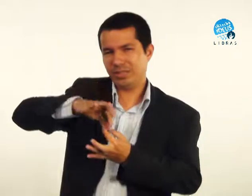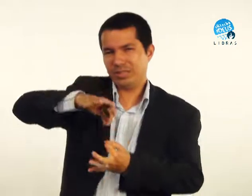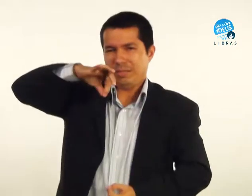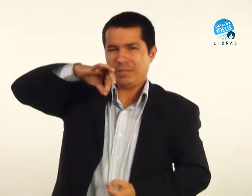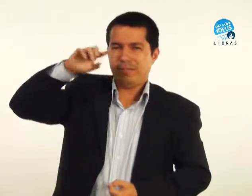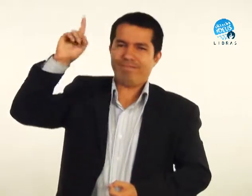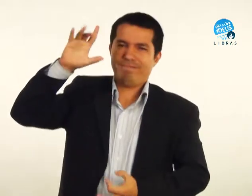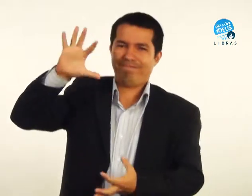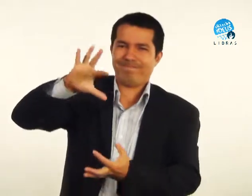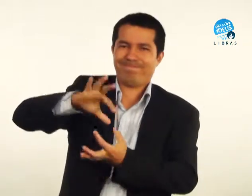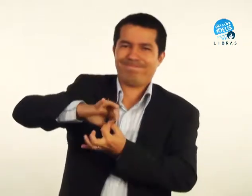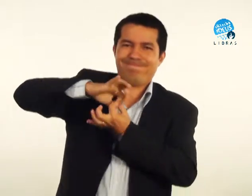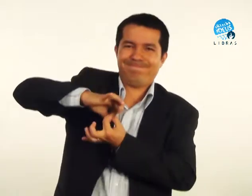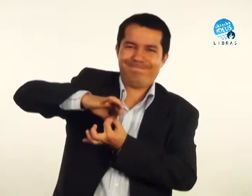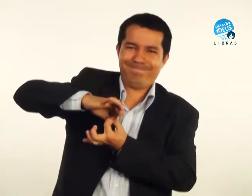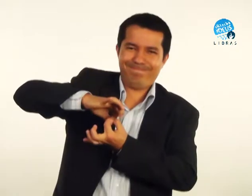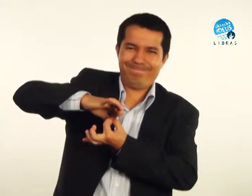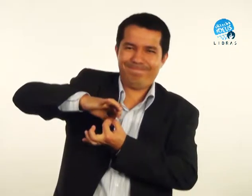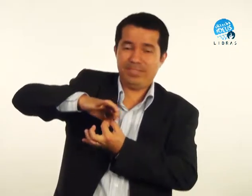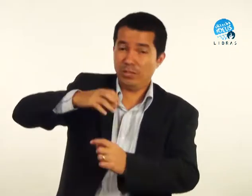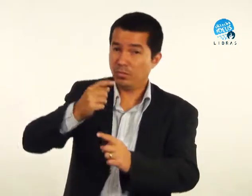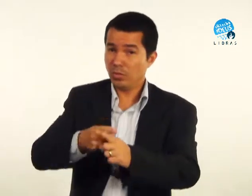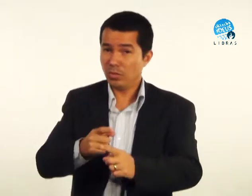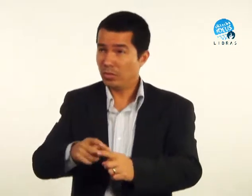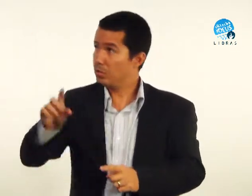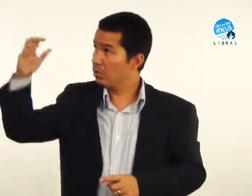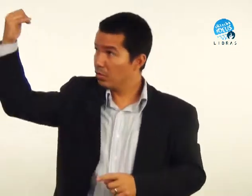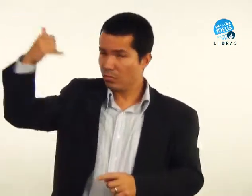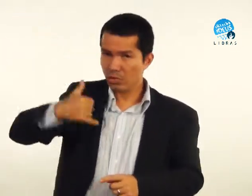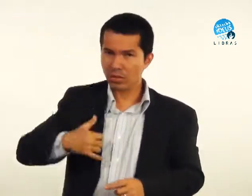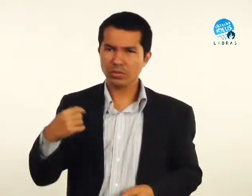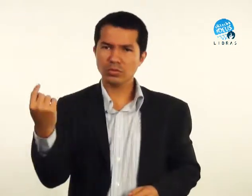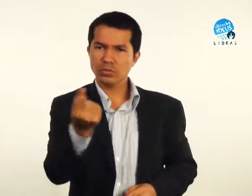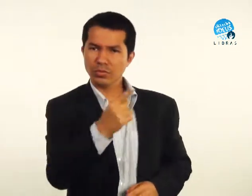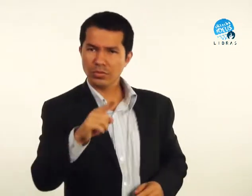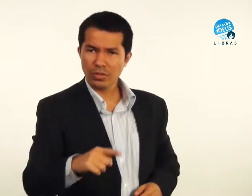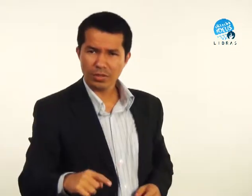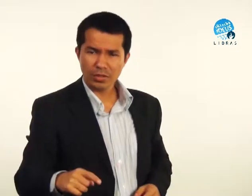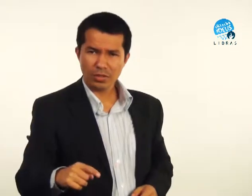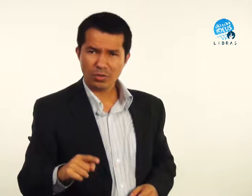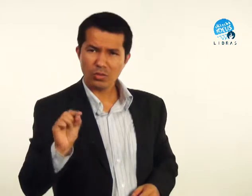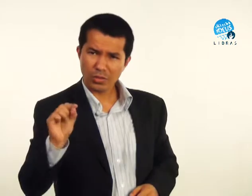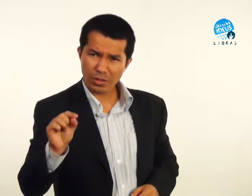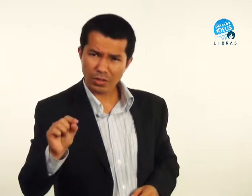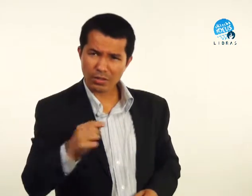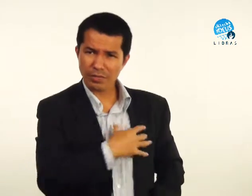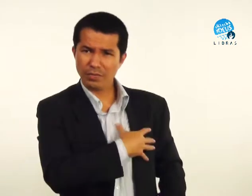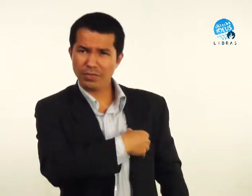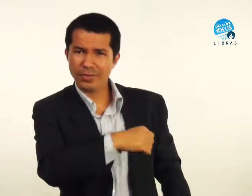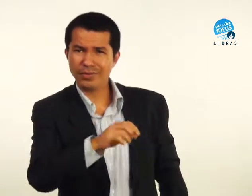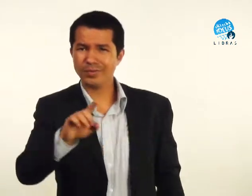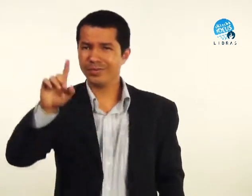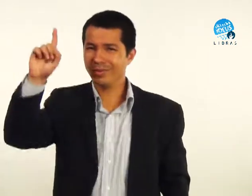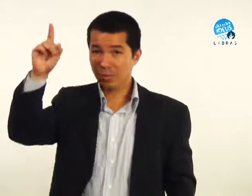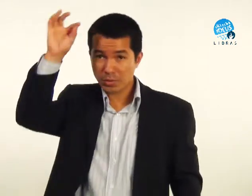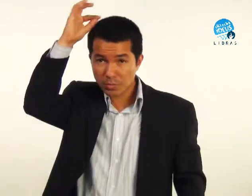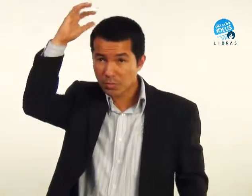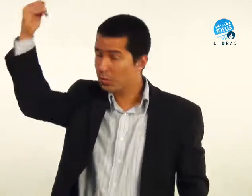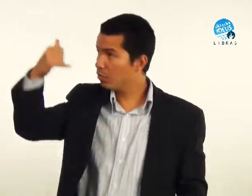Deus amado. Você é filho de Deus amado. Até quando eu peco, Ele diz: você é filho de